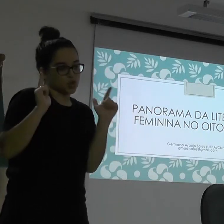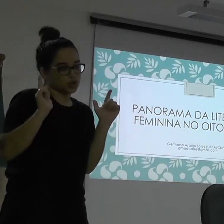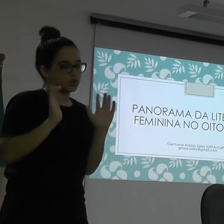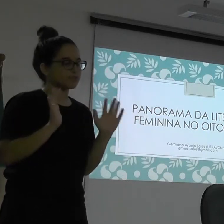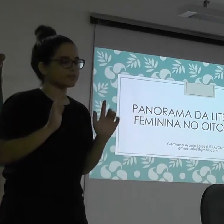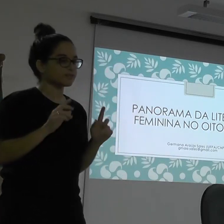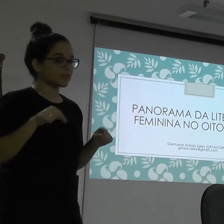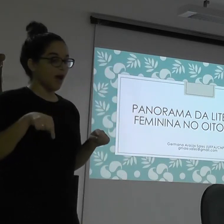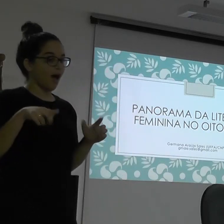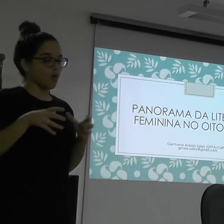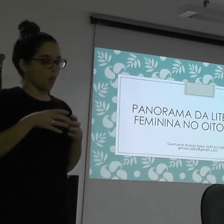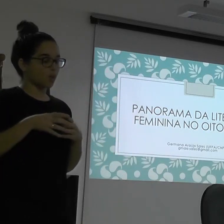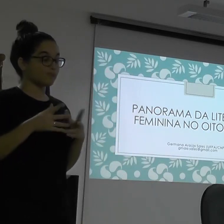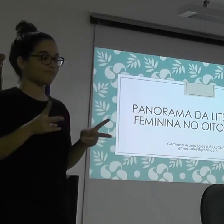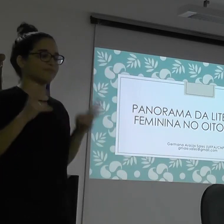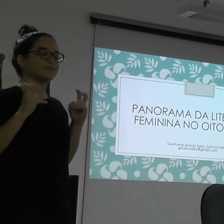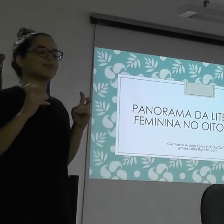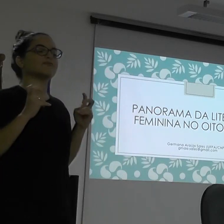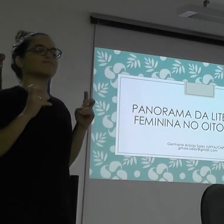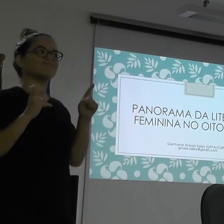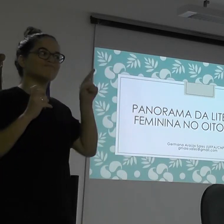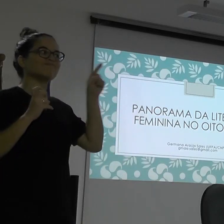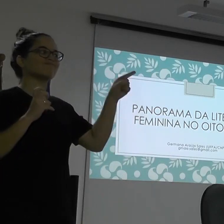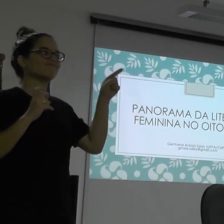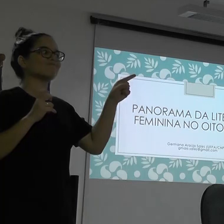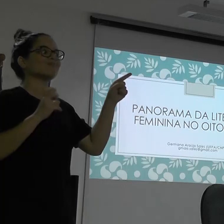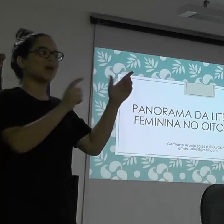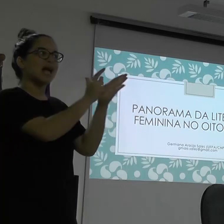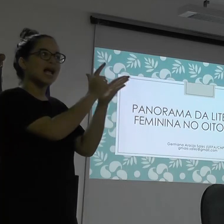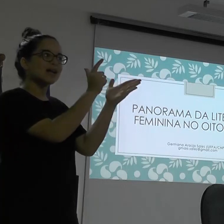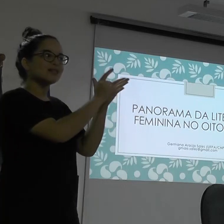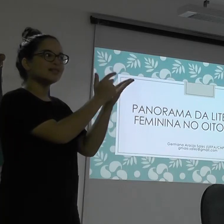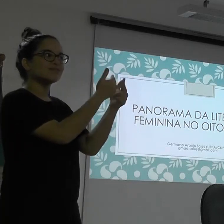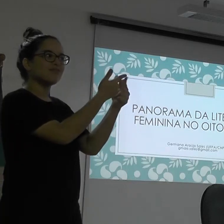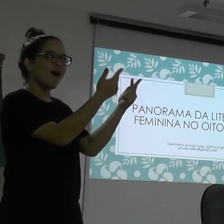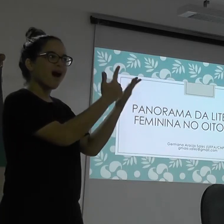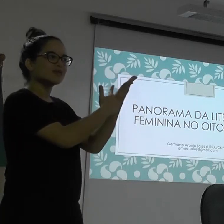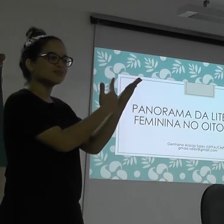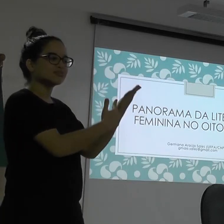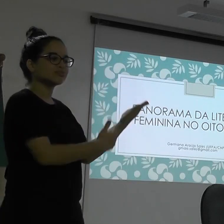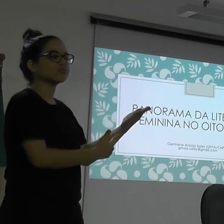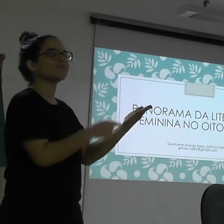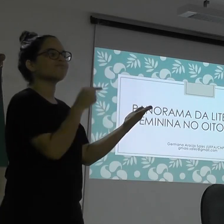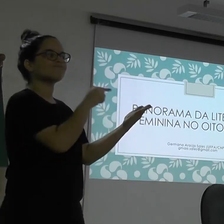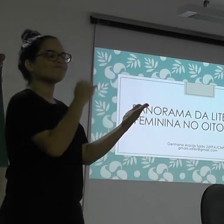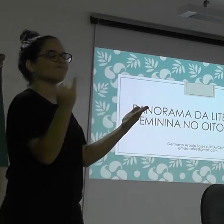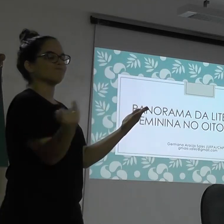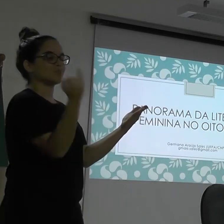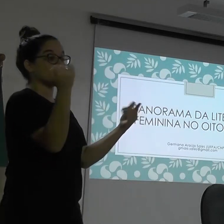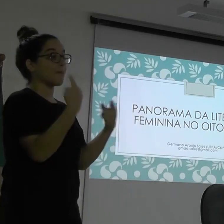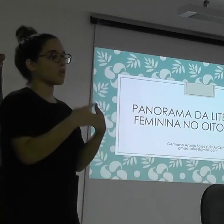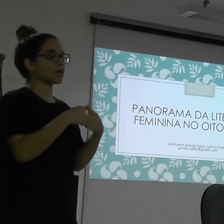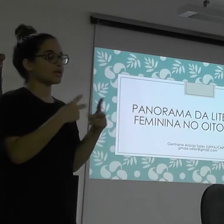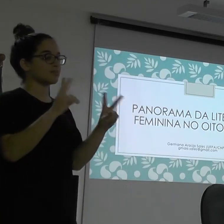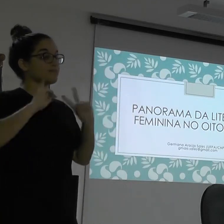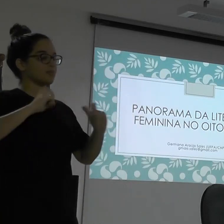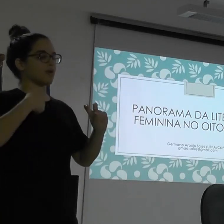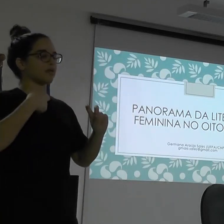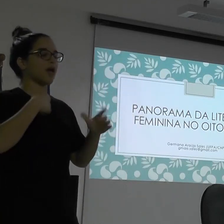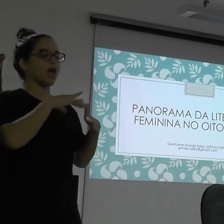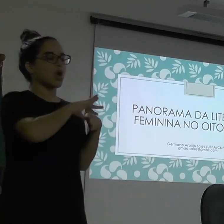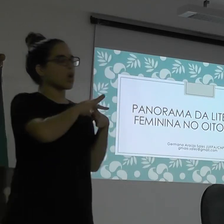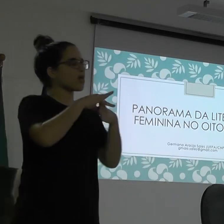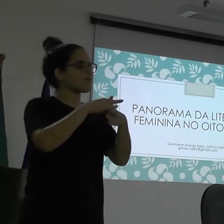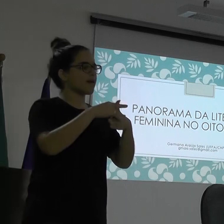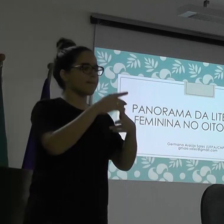Aí eles se deram conta, os diretores, que aquele acervo ali era riquíssimo. Porque eu levei um monte de gente importante, certo?